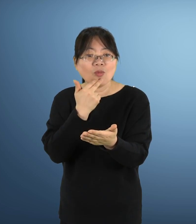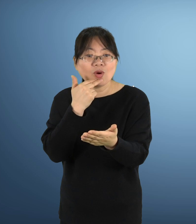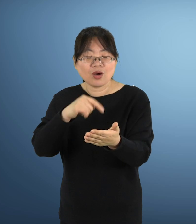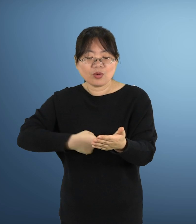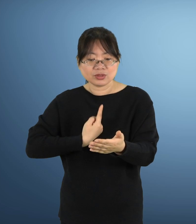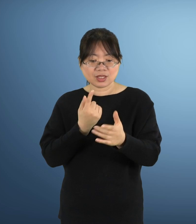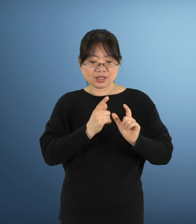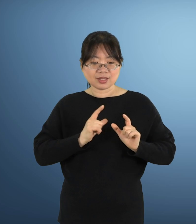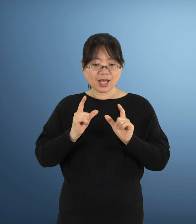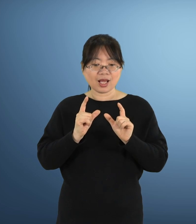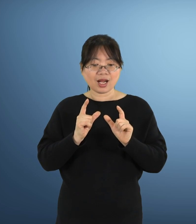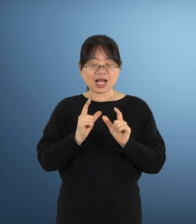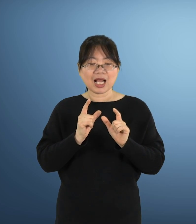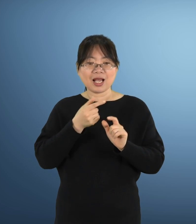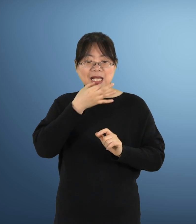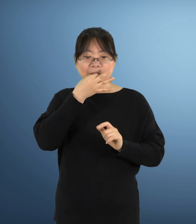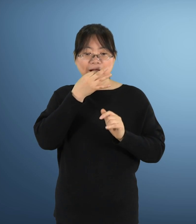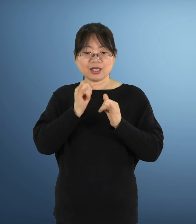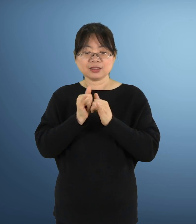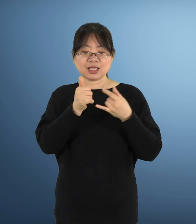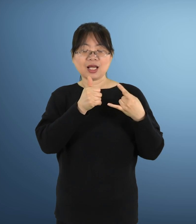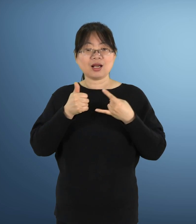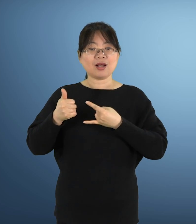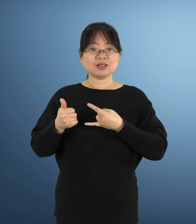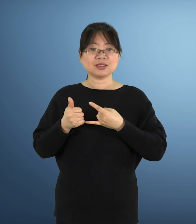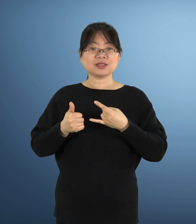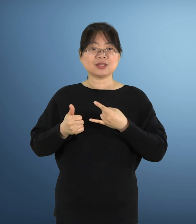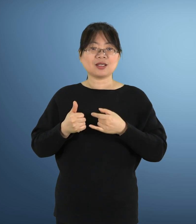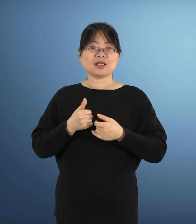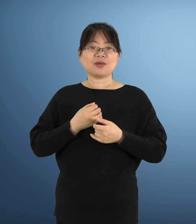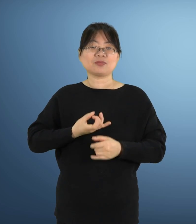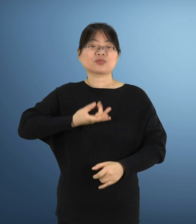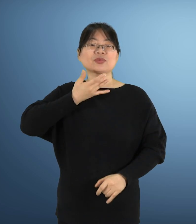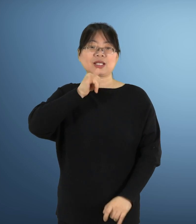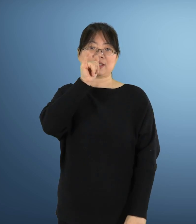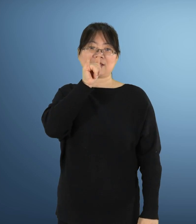혼자 살려고 하는 사람에게는 화가 있을 것이다.